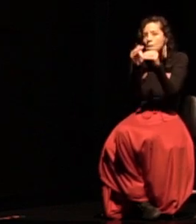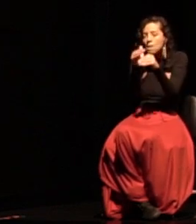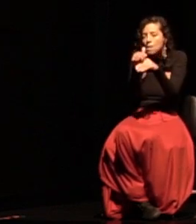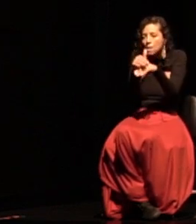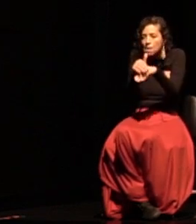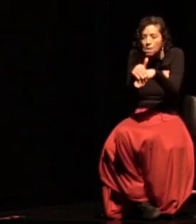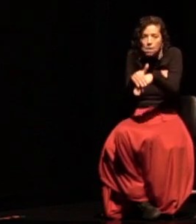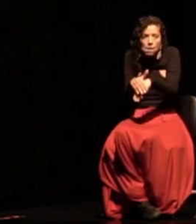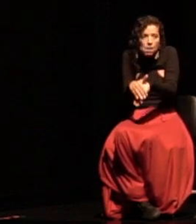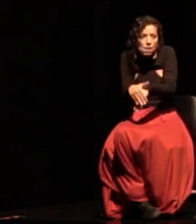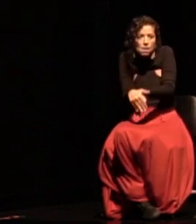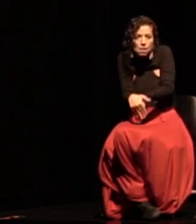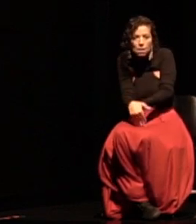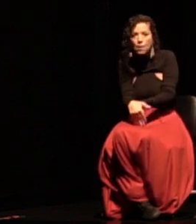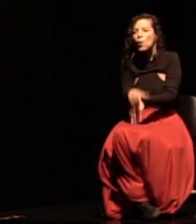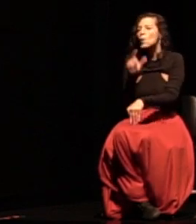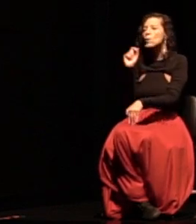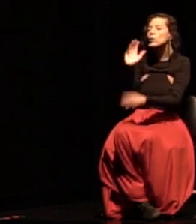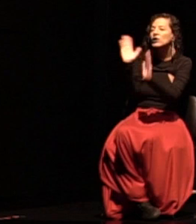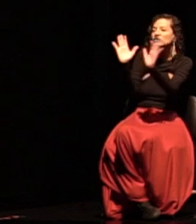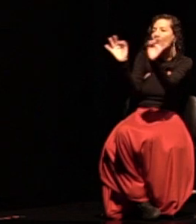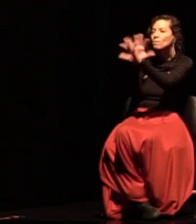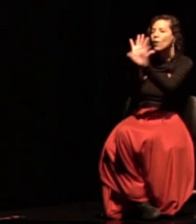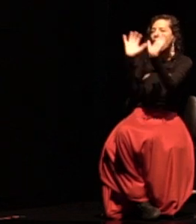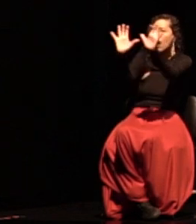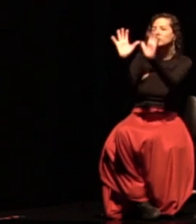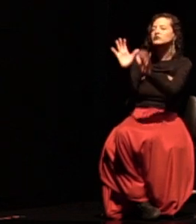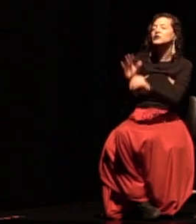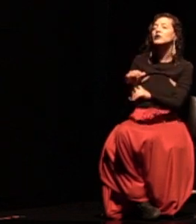status quo, que, por sua vez, já obedece